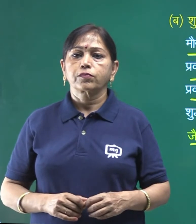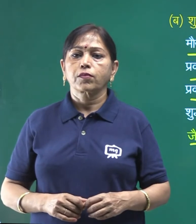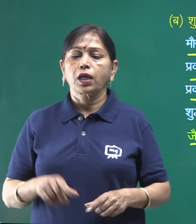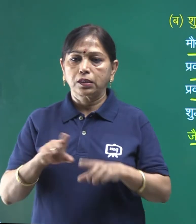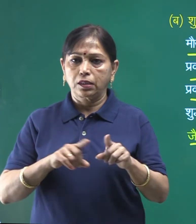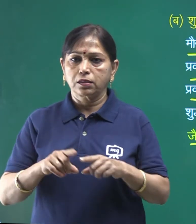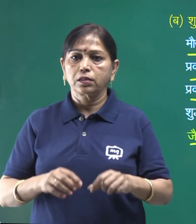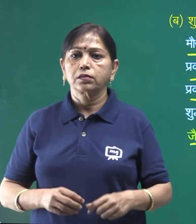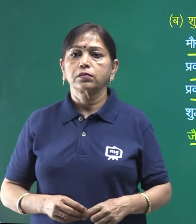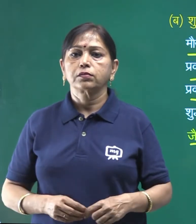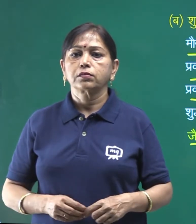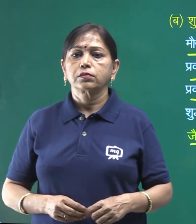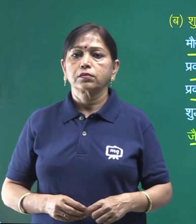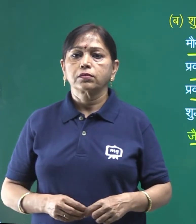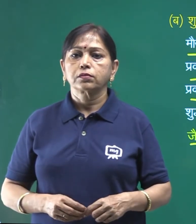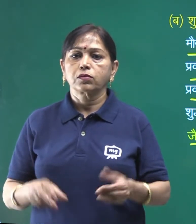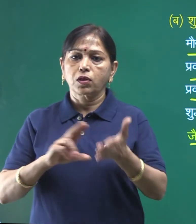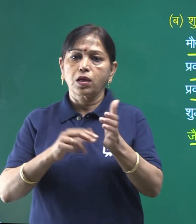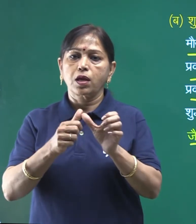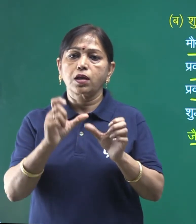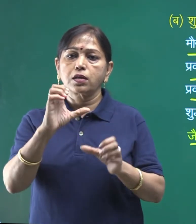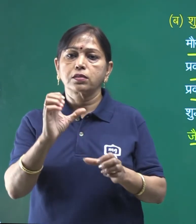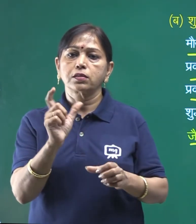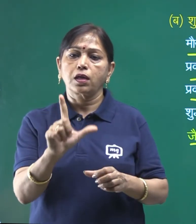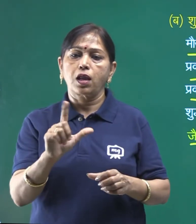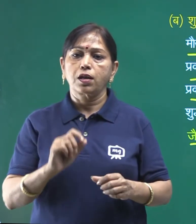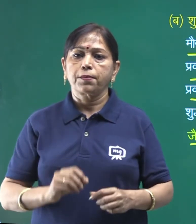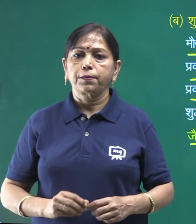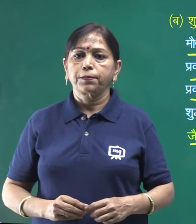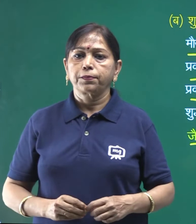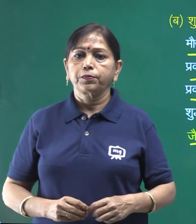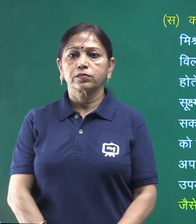जैसे सोडियम क्लोराइड,